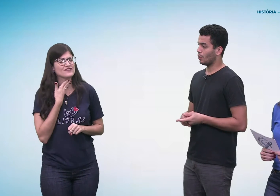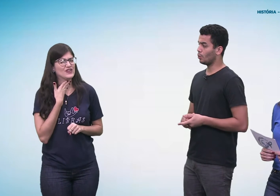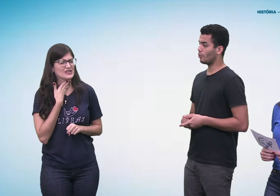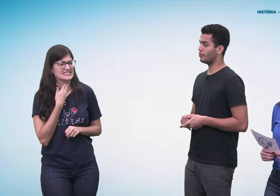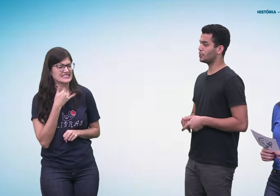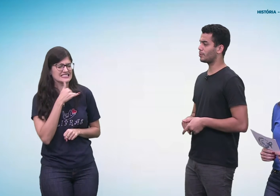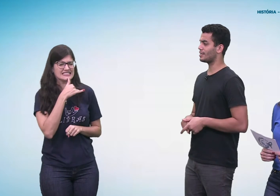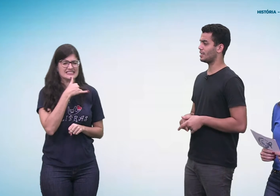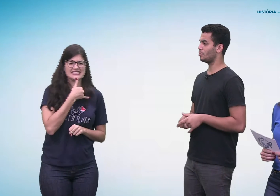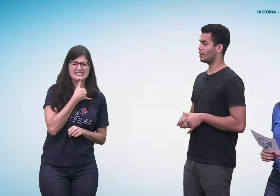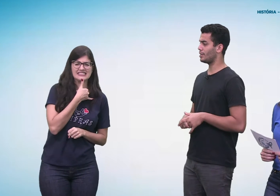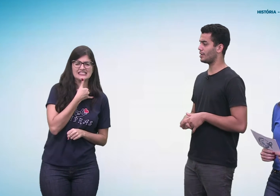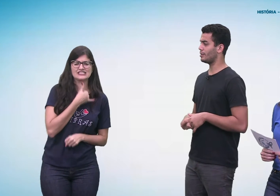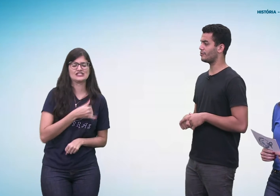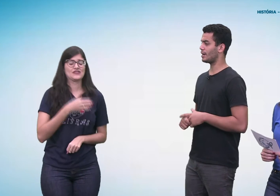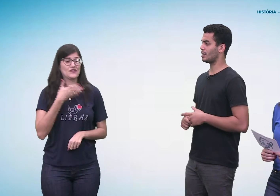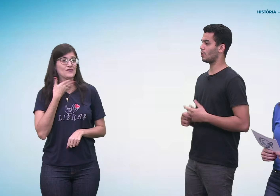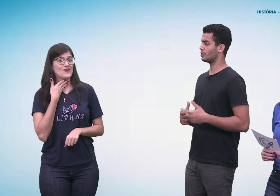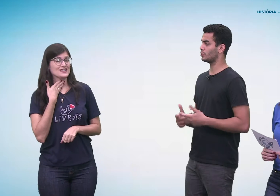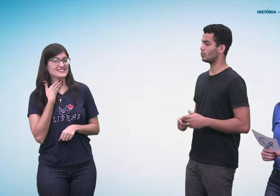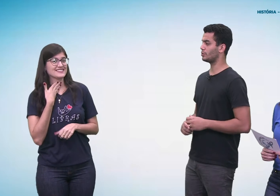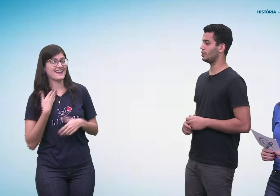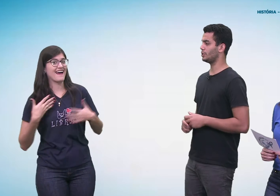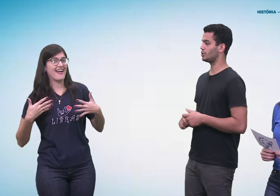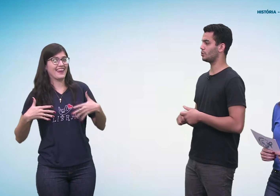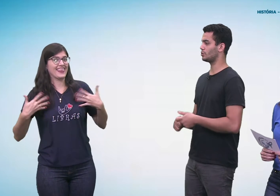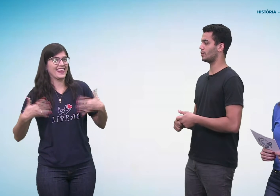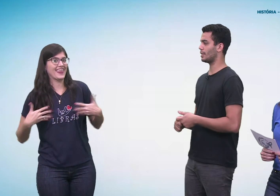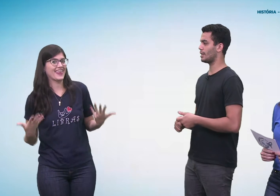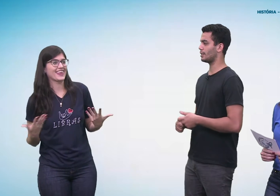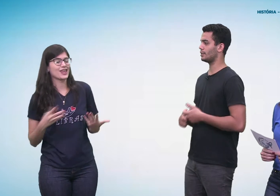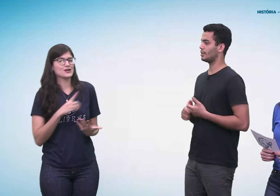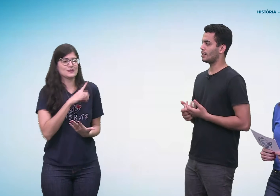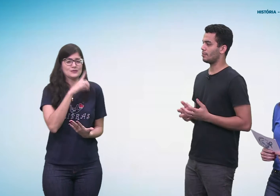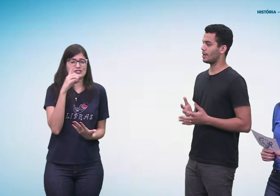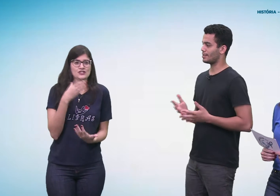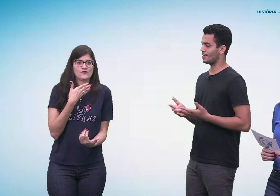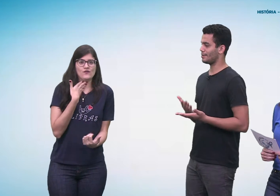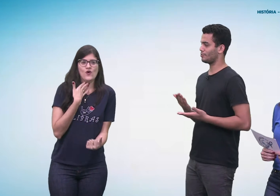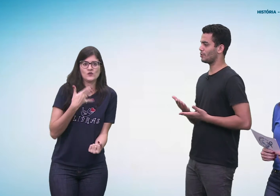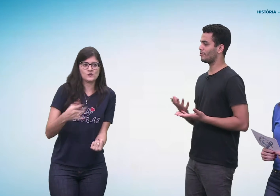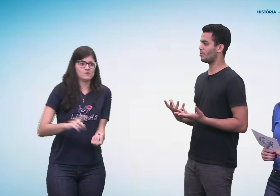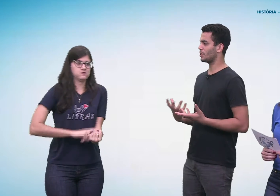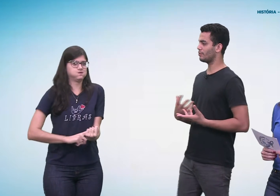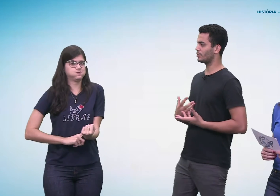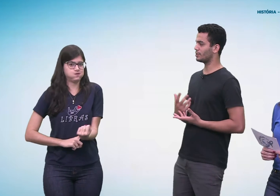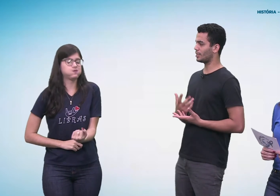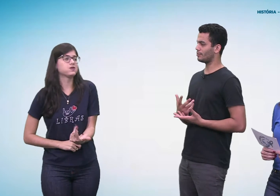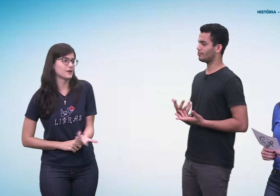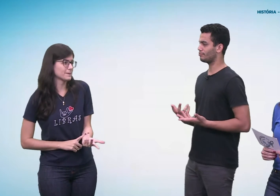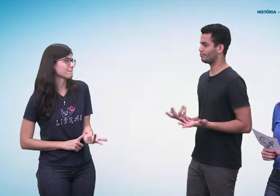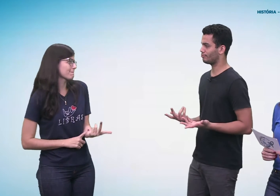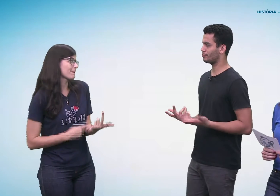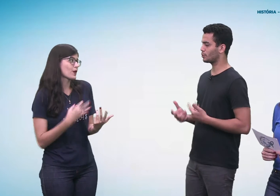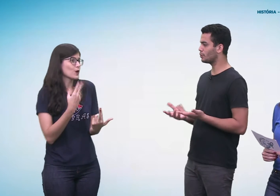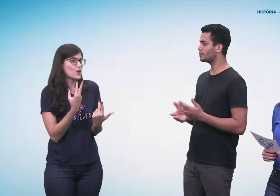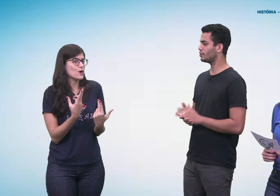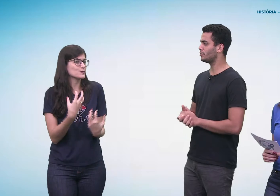O ouvinte, por exemplo, ele fala, nossa, eu estou triste, eu estou alegre, mas é de uma forma que você escuta e não